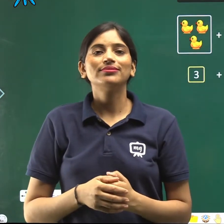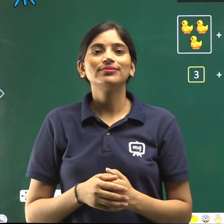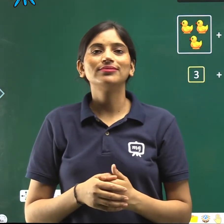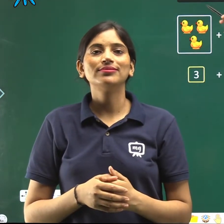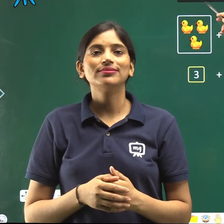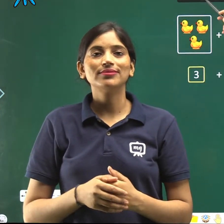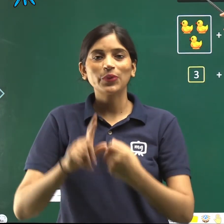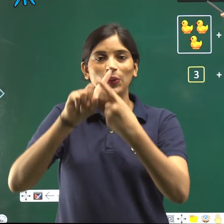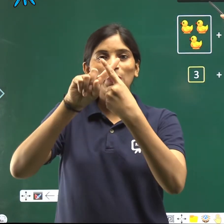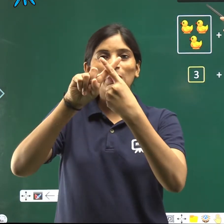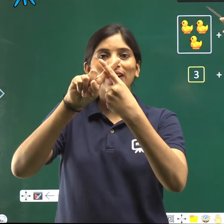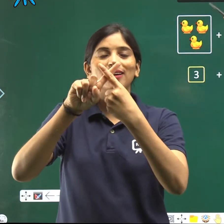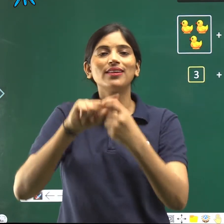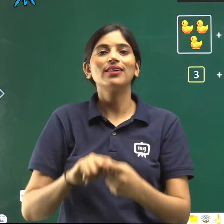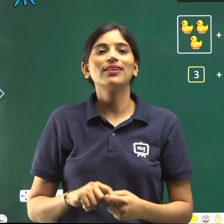गुणा